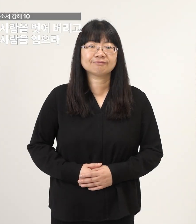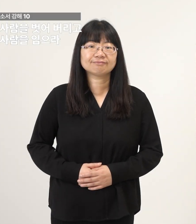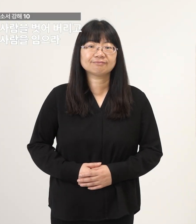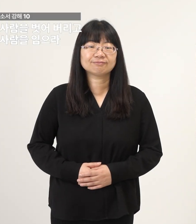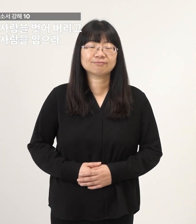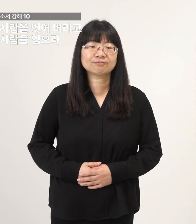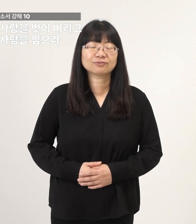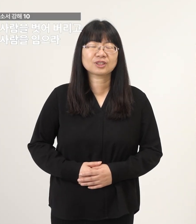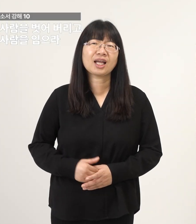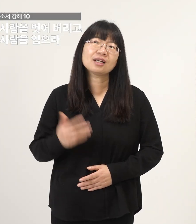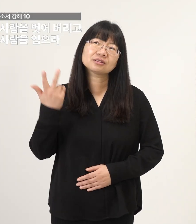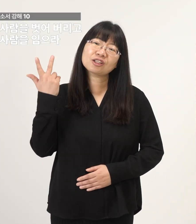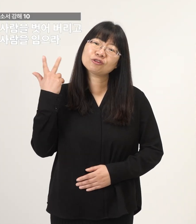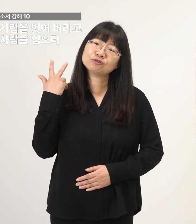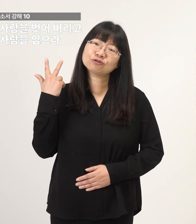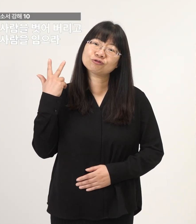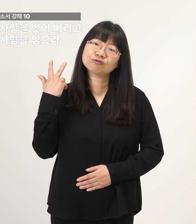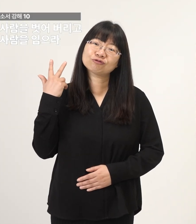우리 지난주